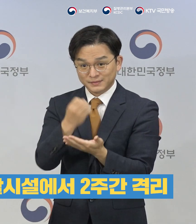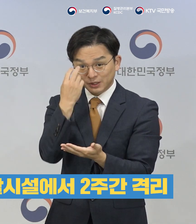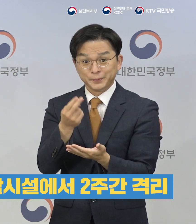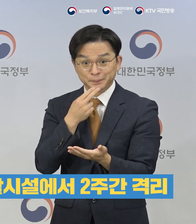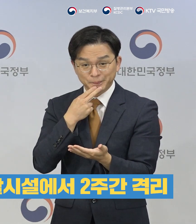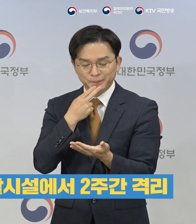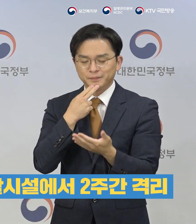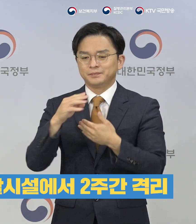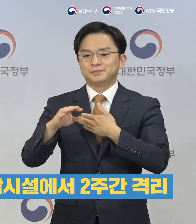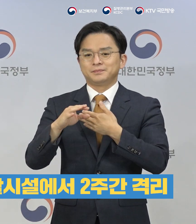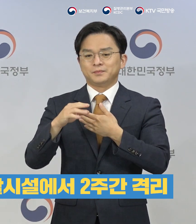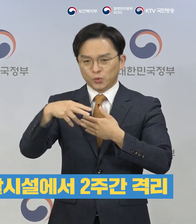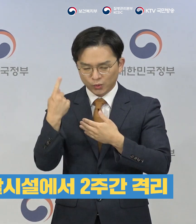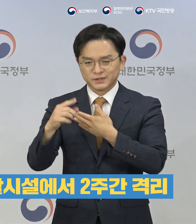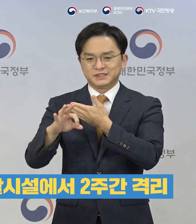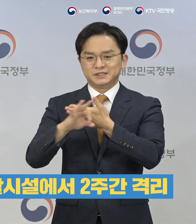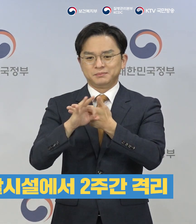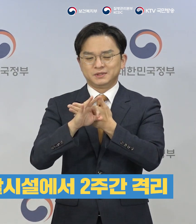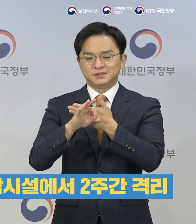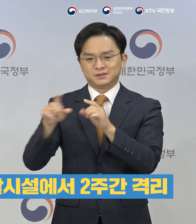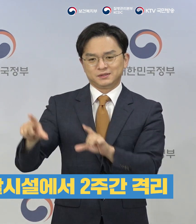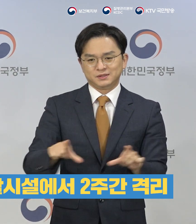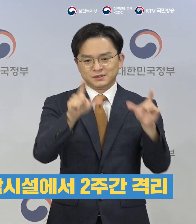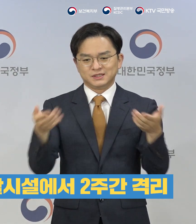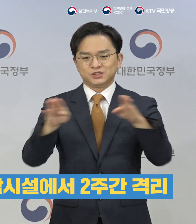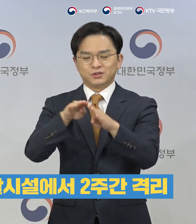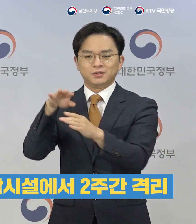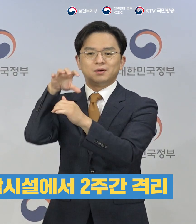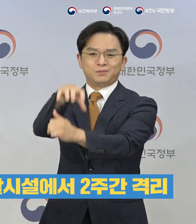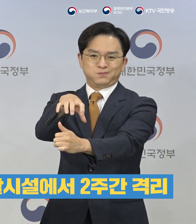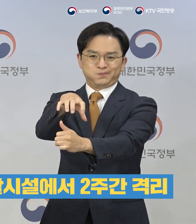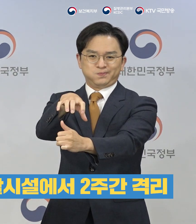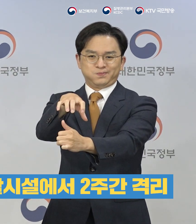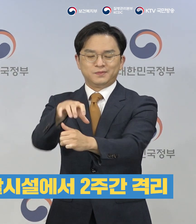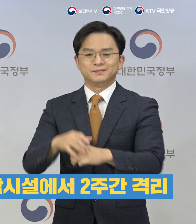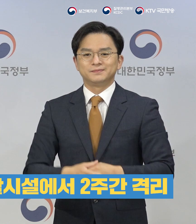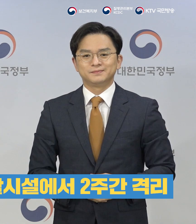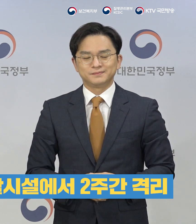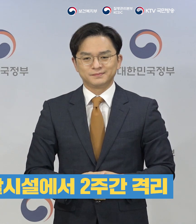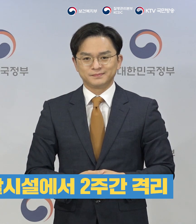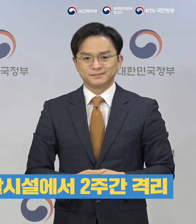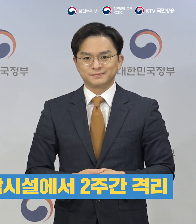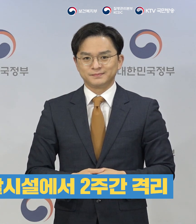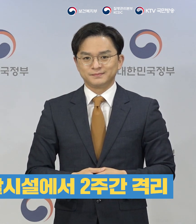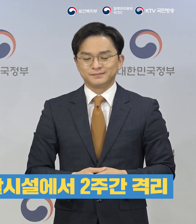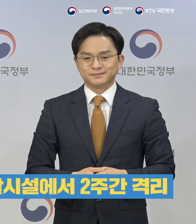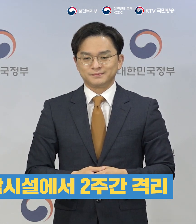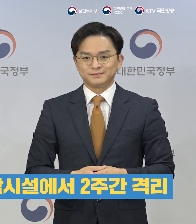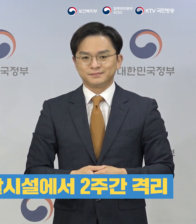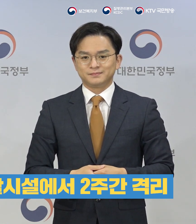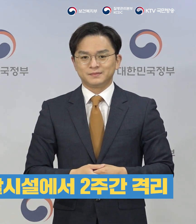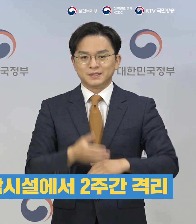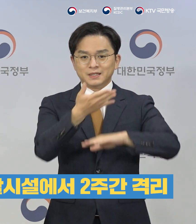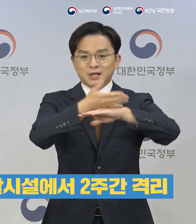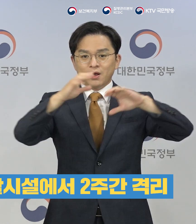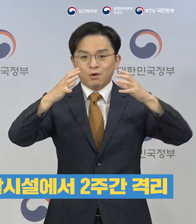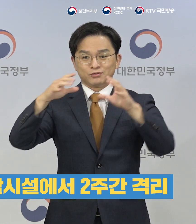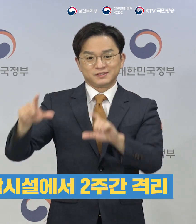분들은 1차로 귀국한 근로자들과 함께 임시생활시설에서 안전하게